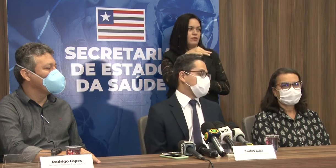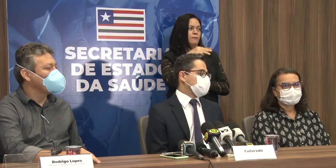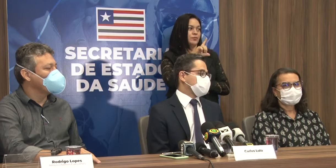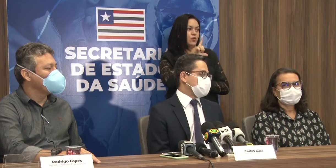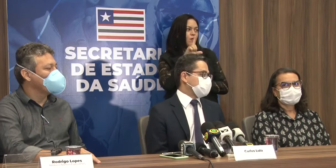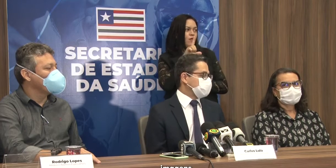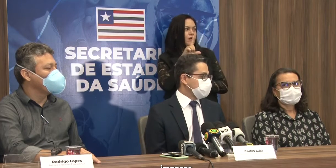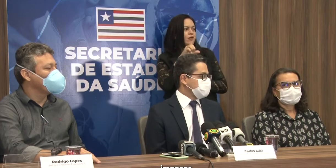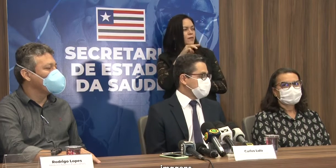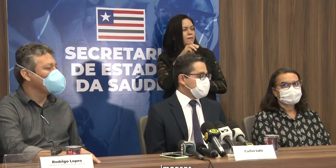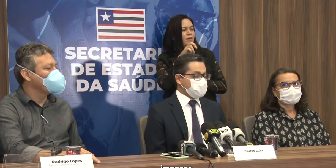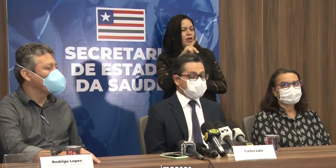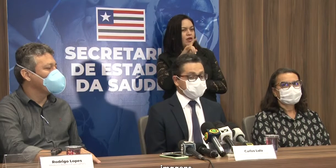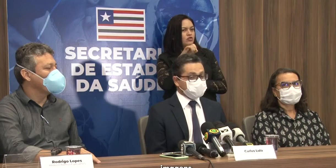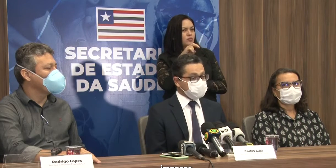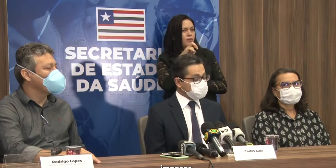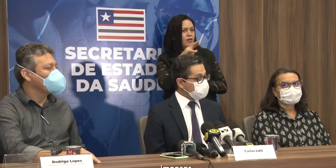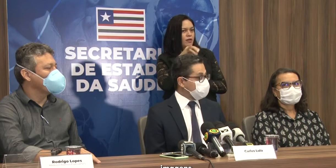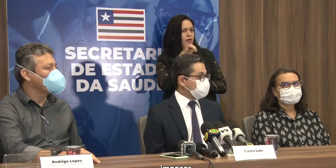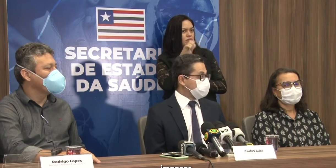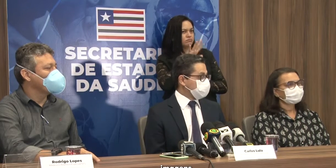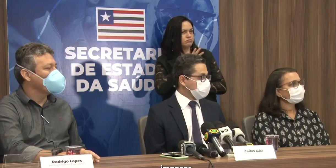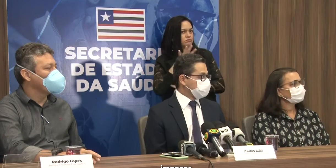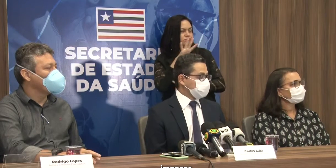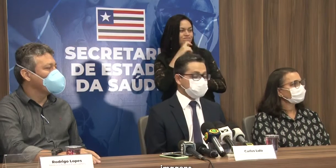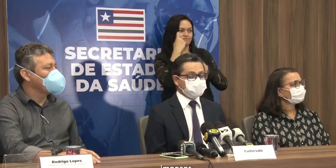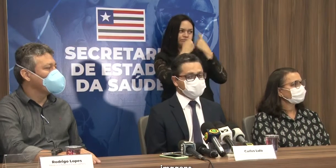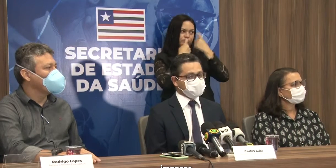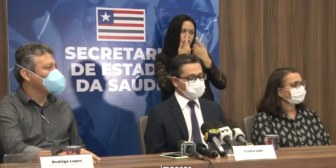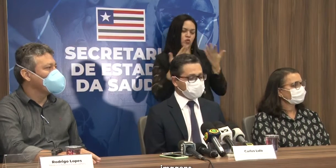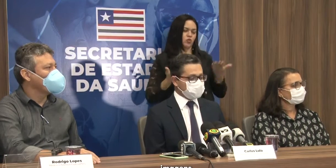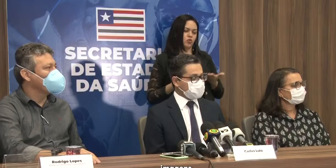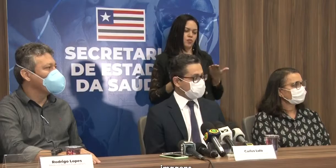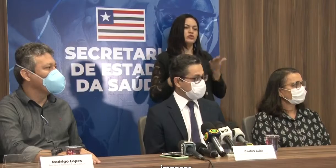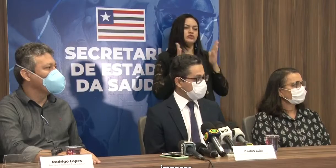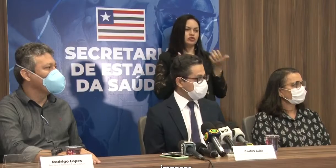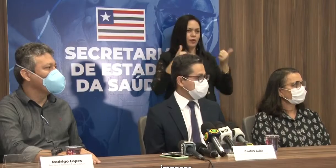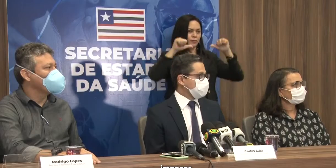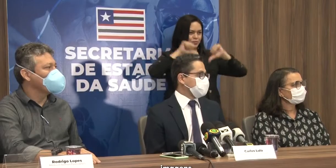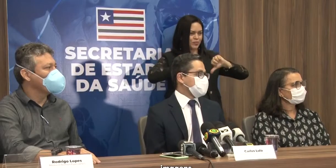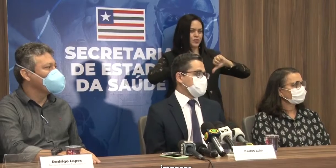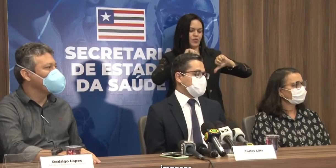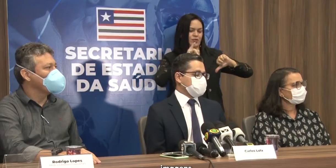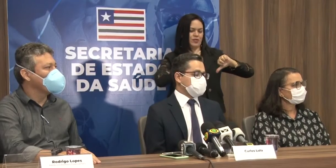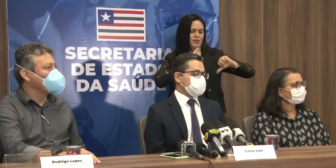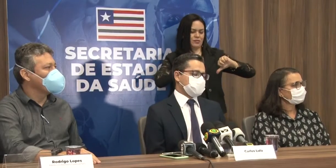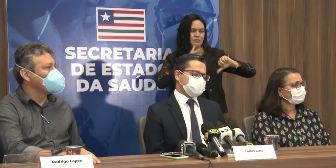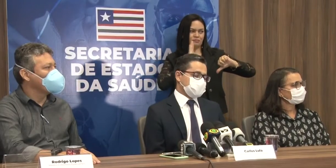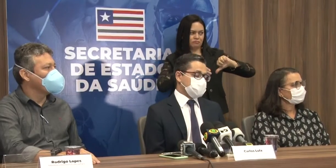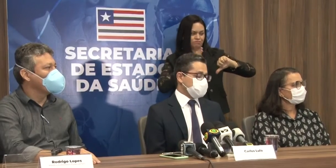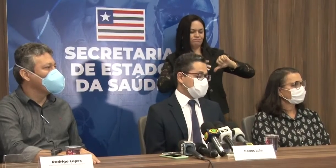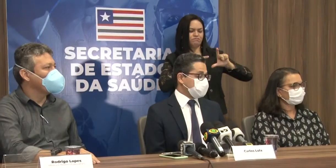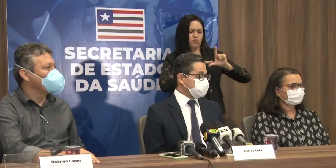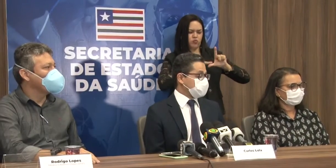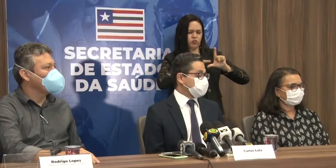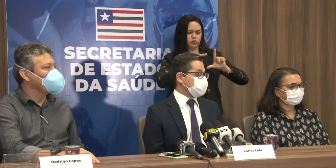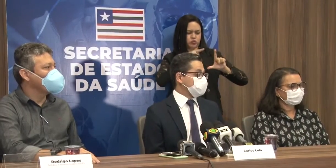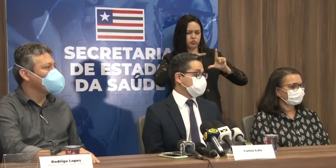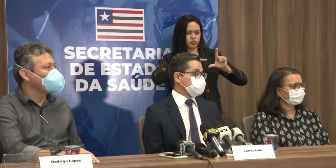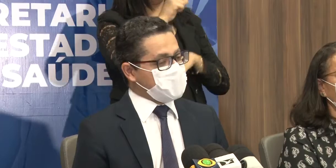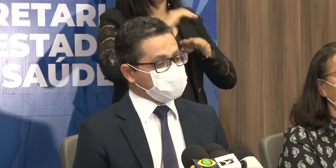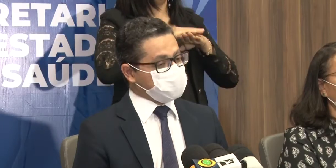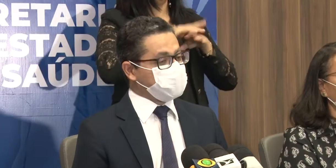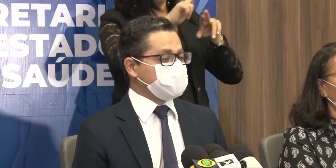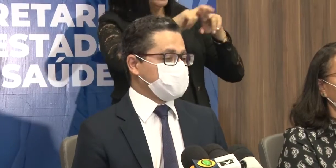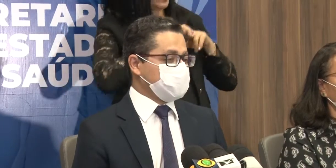Na coletiva foram apresentados pelo secretário de Estado da Saúde e seus assessores os novos protocolos e serviços de saúde no